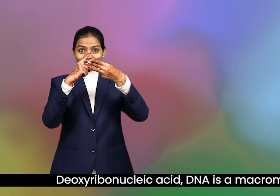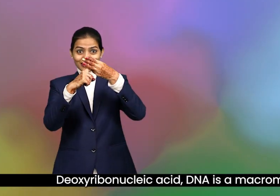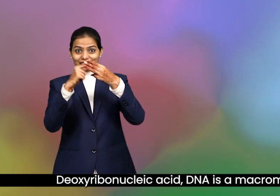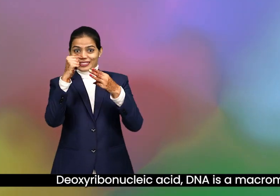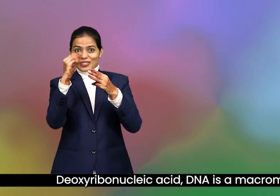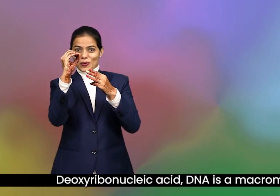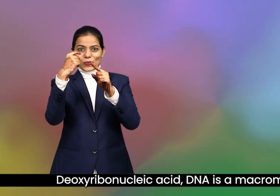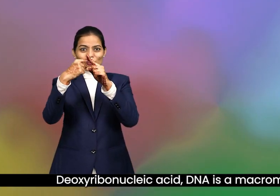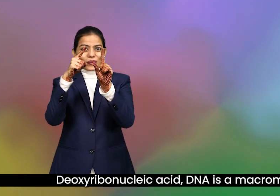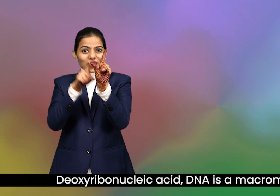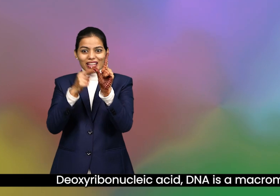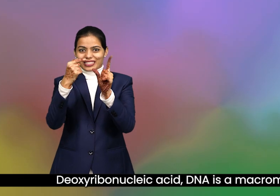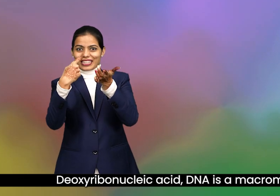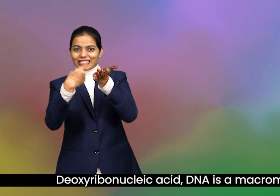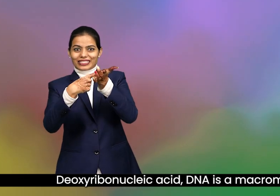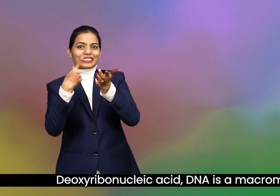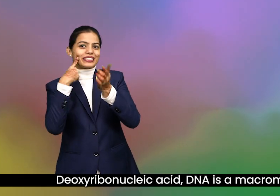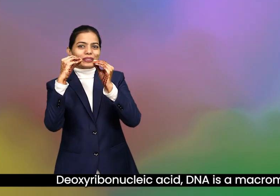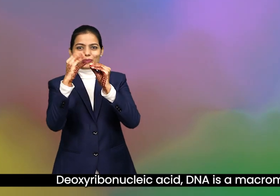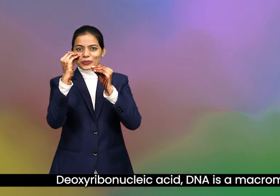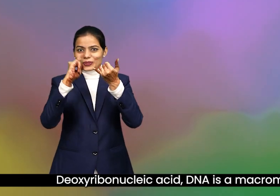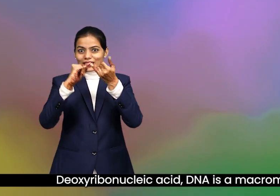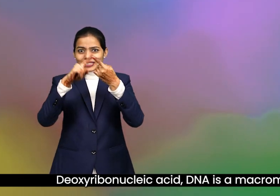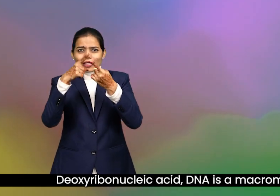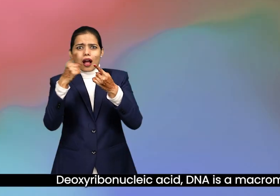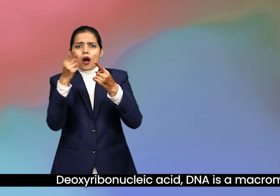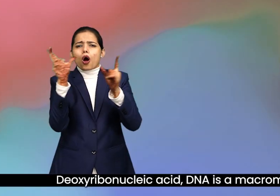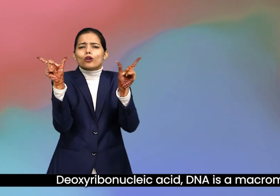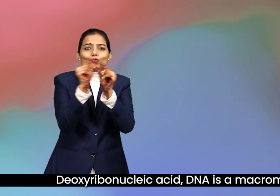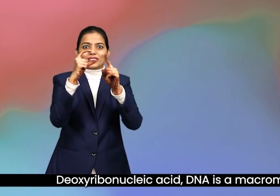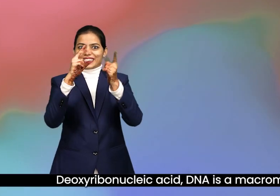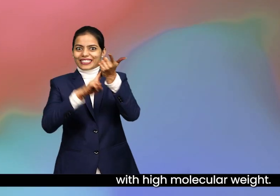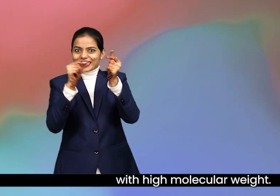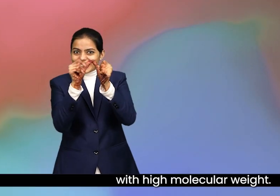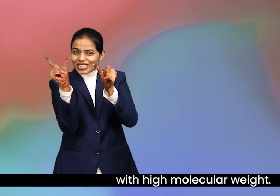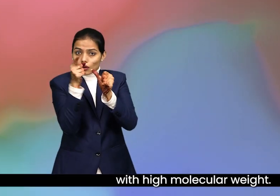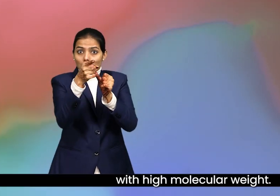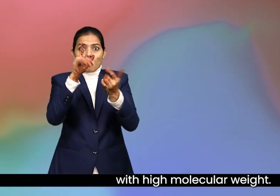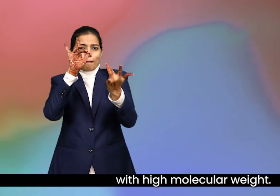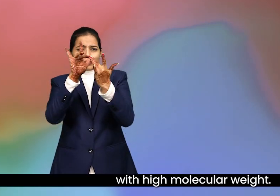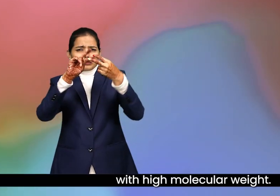டிஆக்சிரைபோசிஸ் Deoxyribonucleic நியூக்ளிக் acid, அமிலம் DNA, டிஎன்ஏ என்பது is a அதிக மூலக்கூறு எடை macromolecule கொண்ட with ஒரு high பெரிய molecular மூலக்கூறு weight.